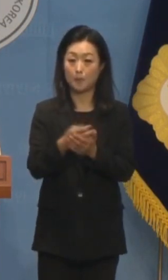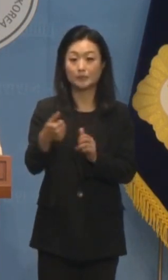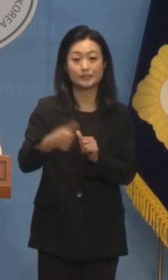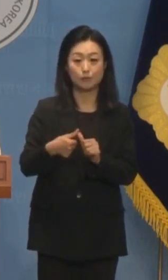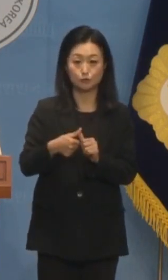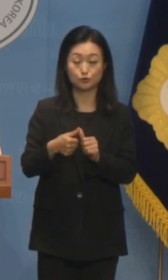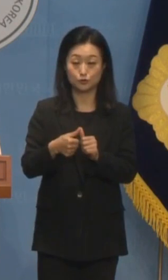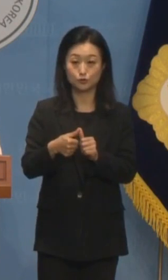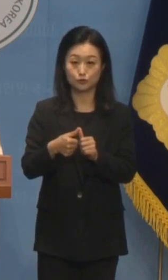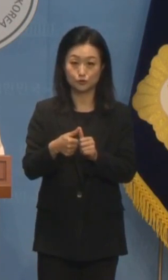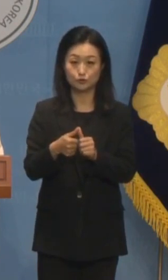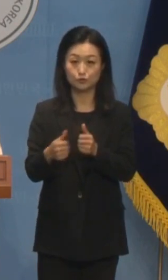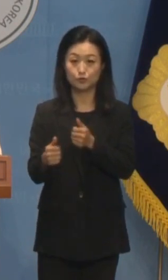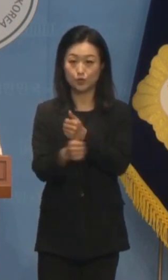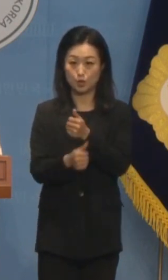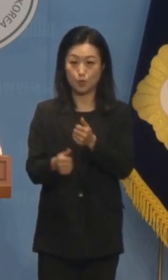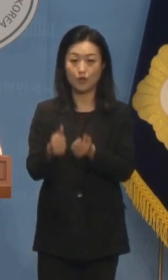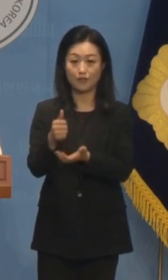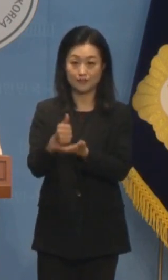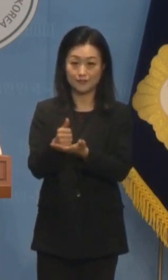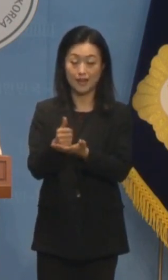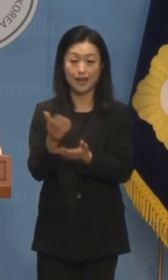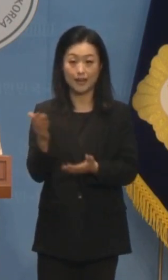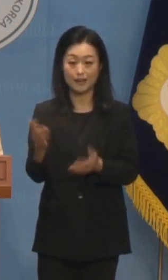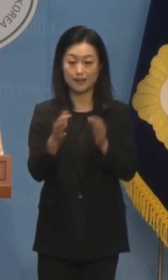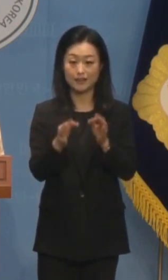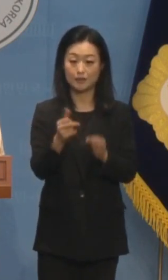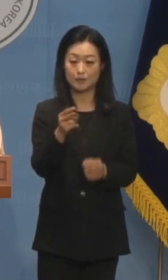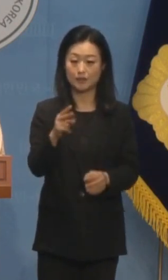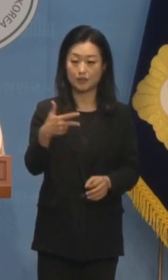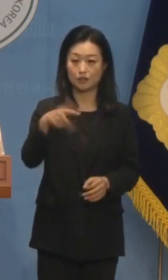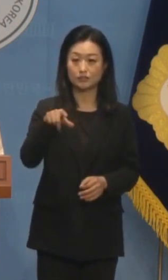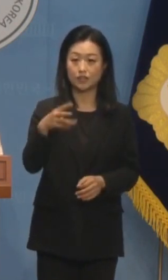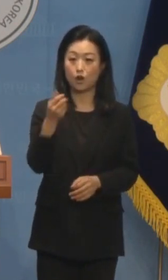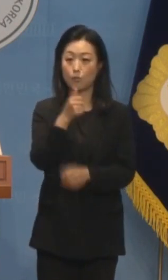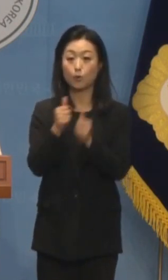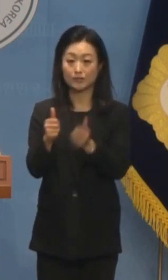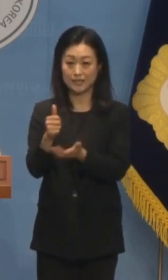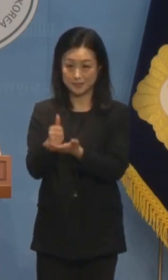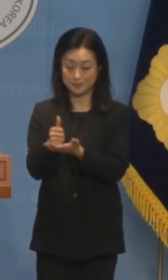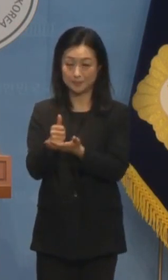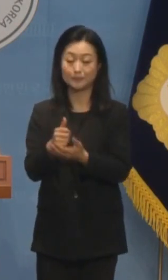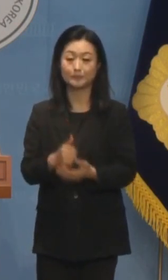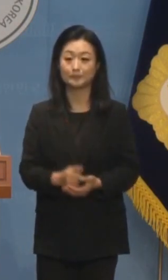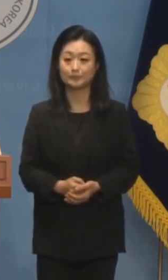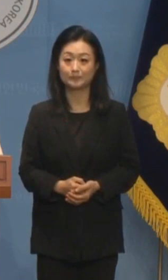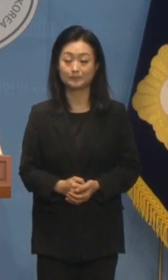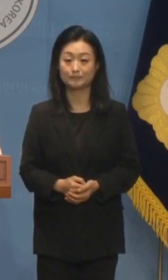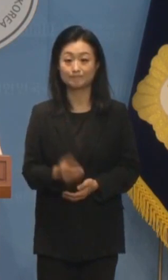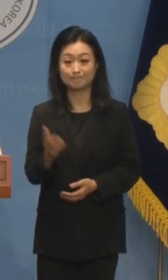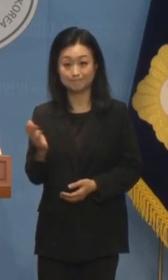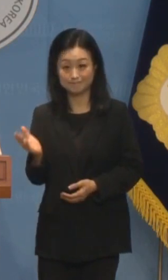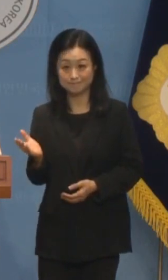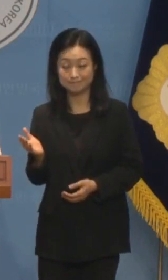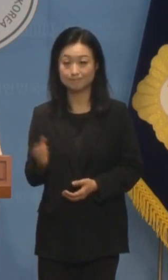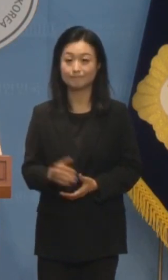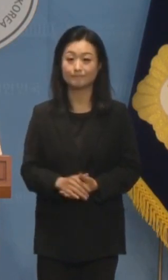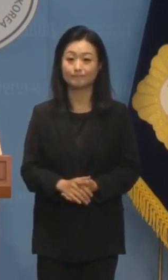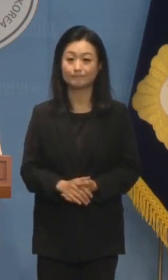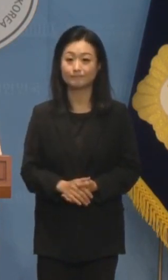지원 단장님이신, 공동단장님이신 김현철 변호사님 함께 해주시겠습니다. 저는